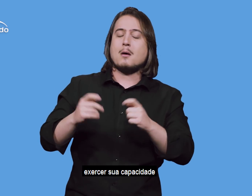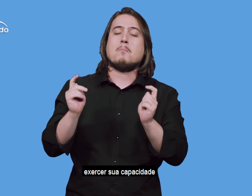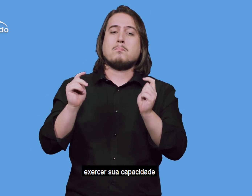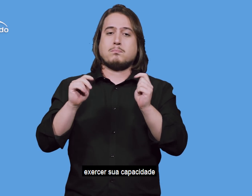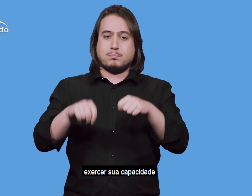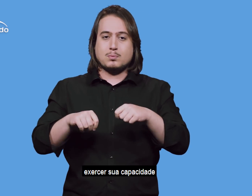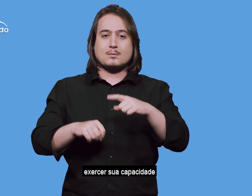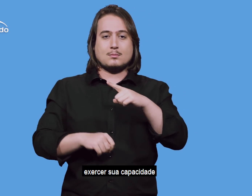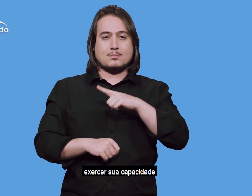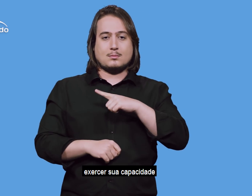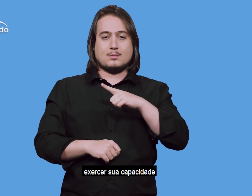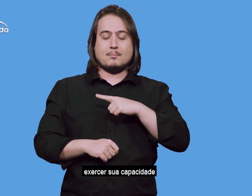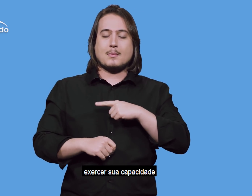sua capacidade